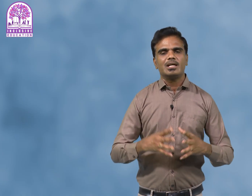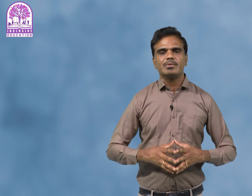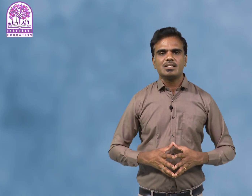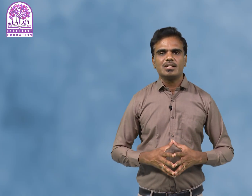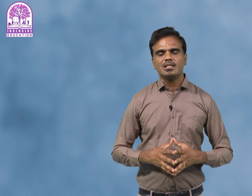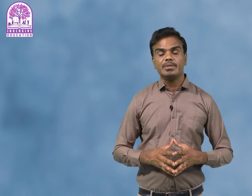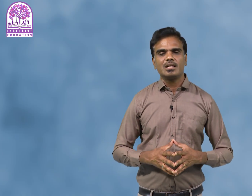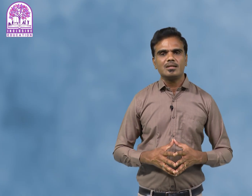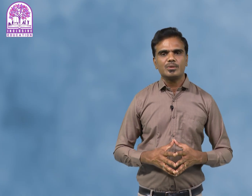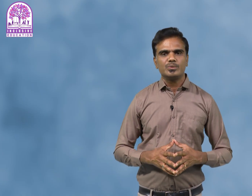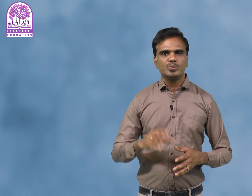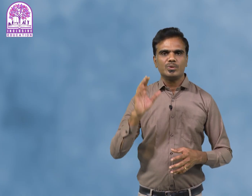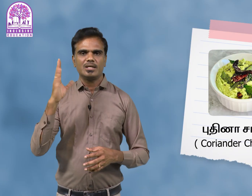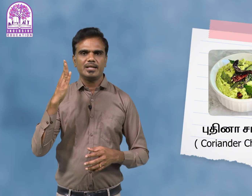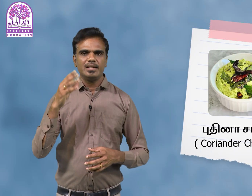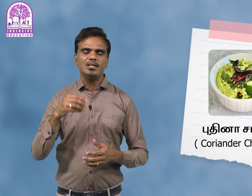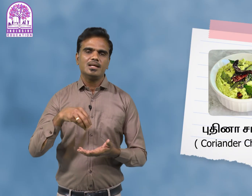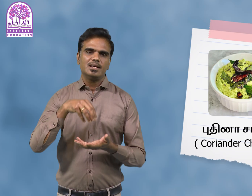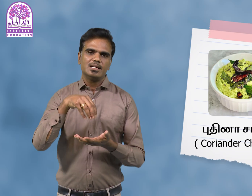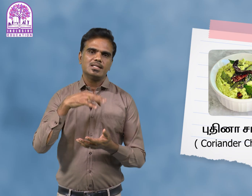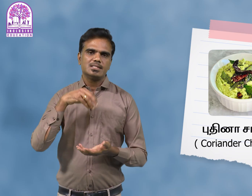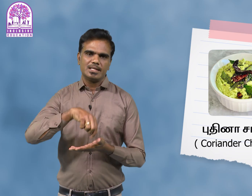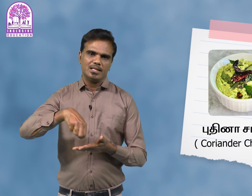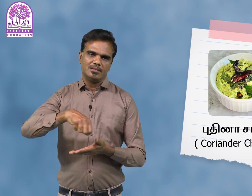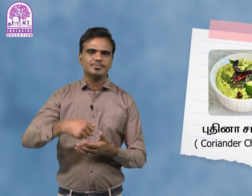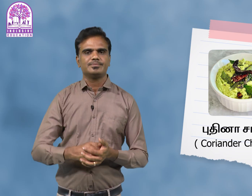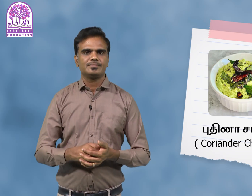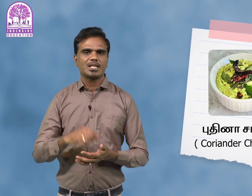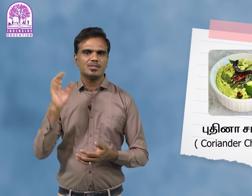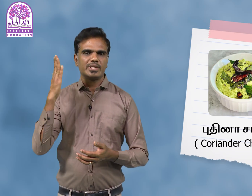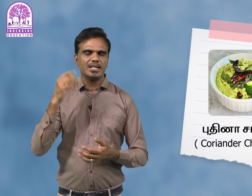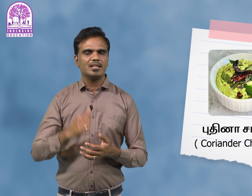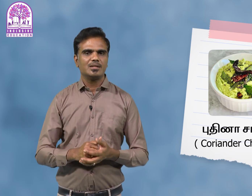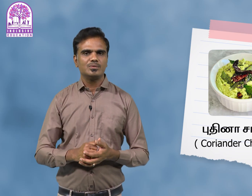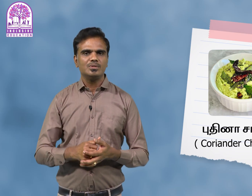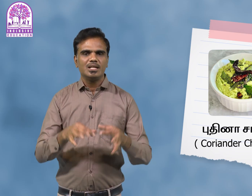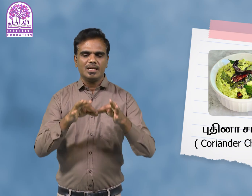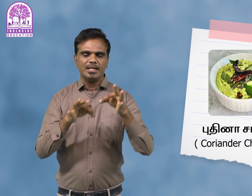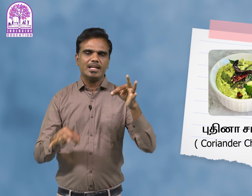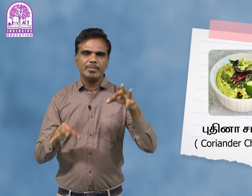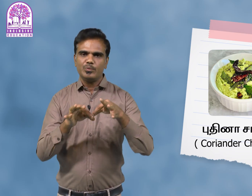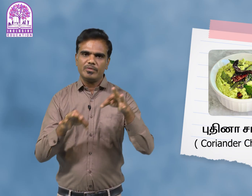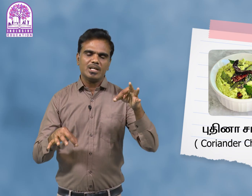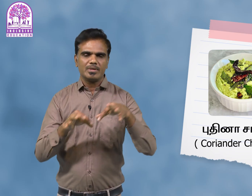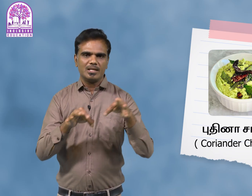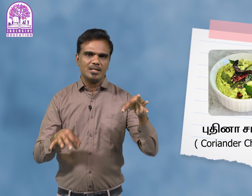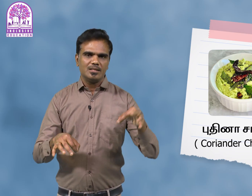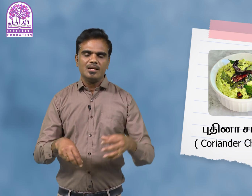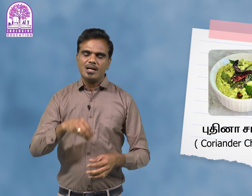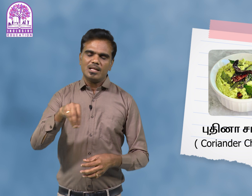மாதிரி சட்னிக்கு அது எப்படி கலரில் இருக்கும், க்ரீன் சட்னி. ஸோ க்ரீன் கலரில் இருக்கும், எல்லாம் இலை மாதிரி உருவி காமிக்கலாம் நீங்கள். அந்த